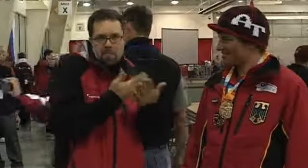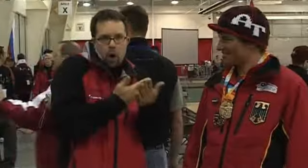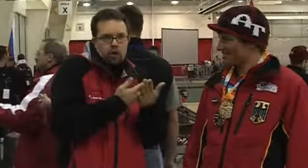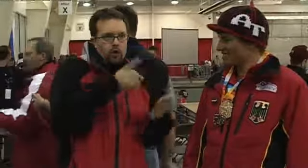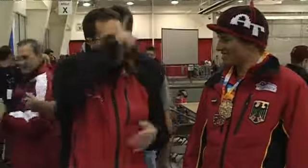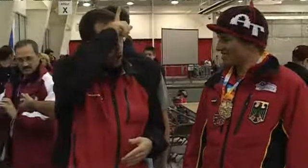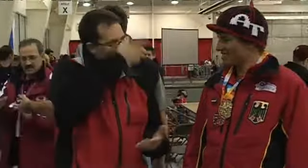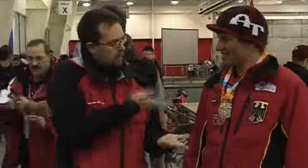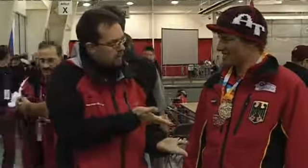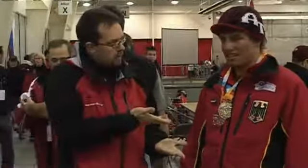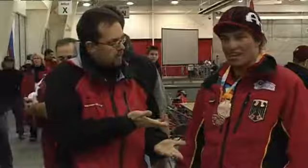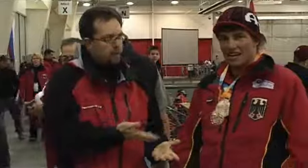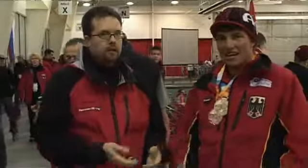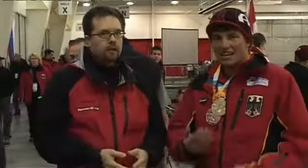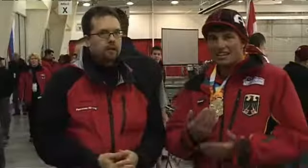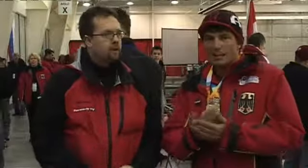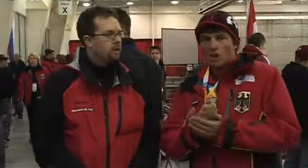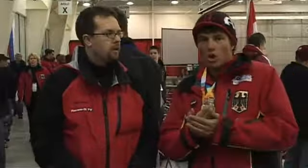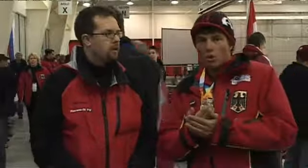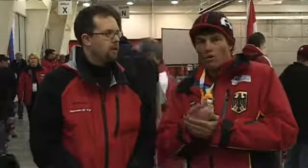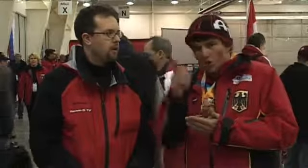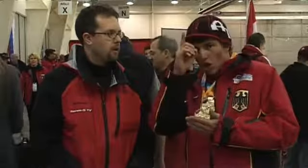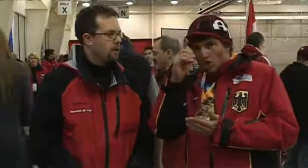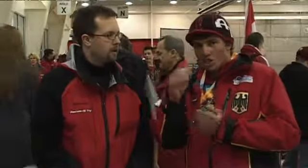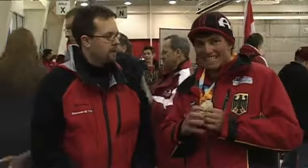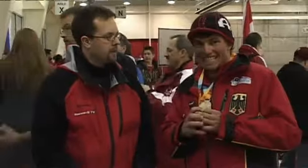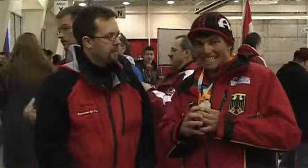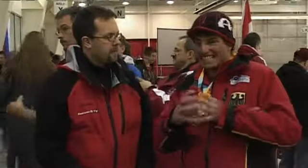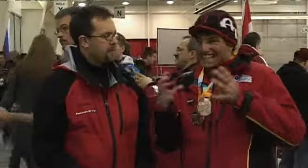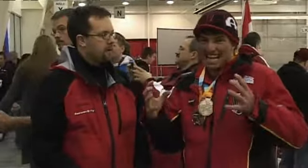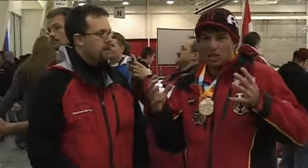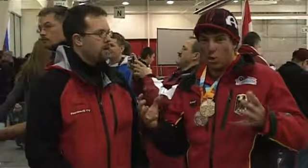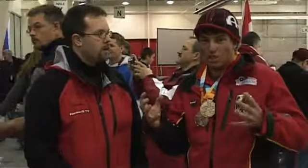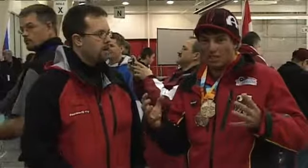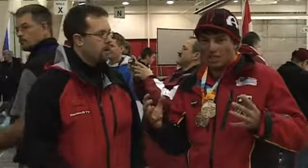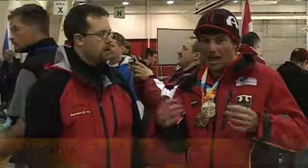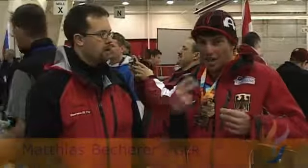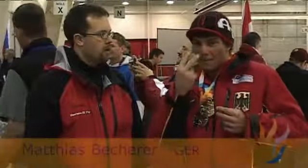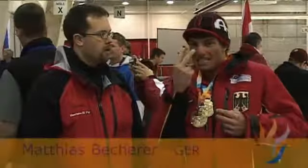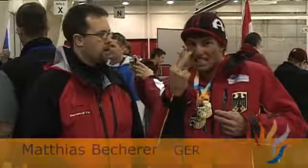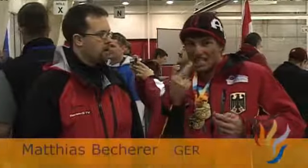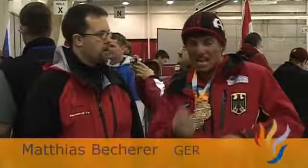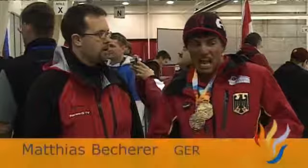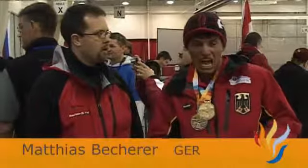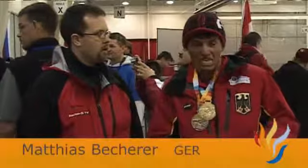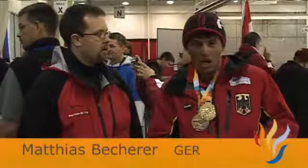Frage, was bedeutet das für Deutschland? Ja, das heißt natürlich, dass das ein großes Ding ist.